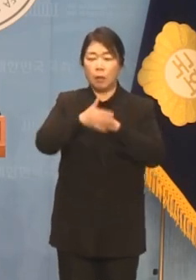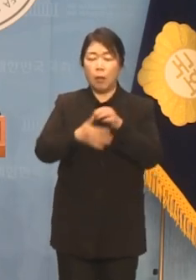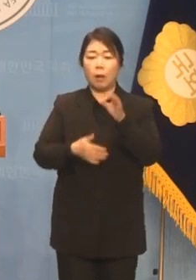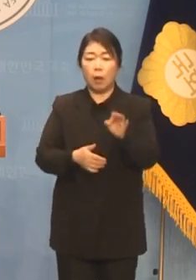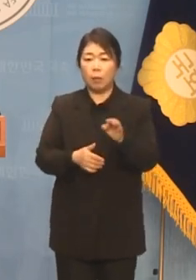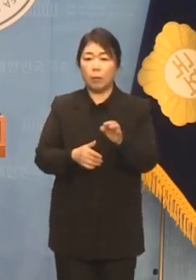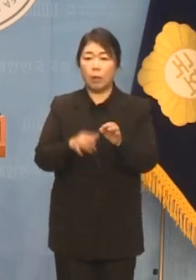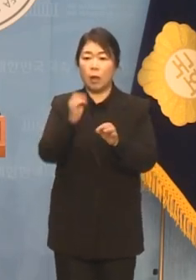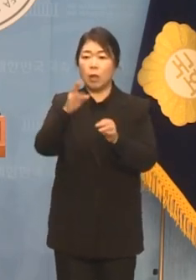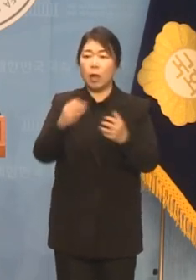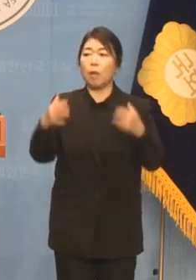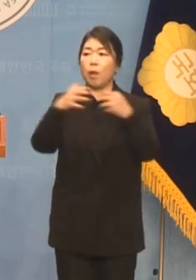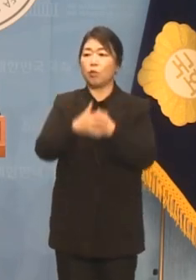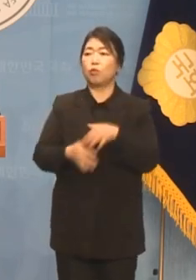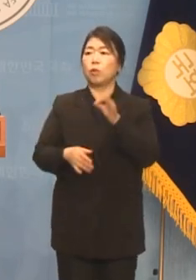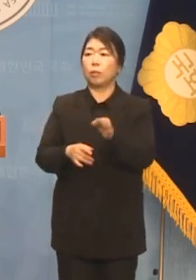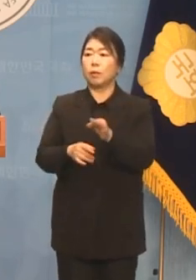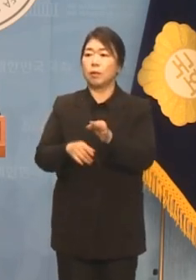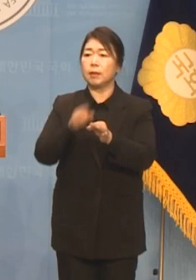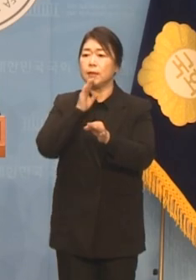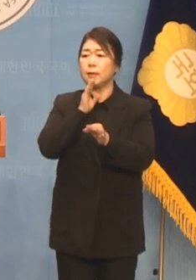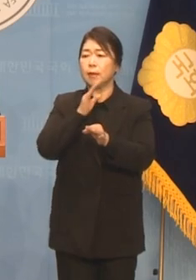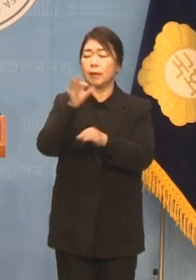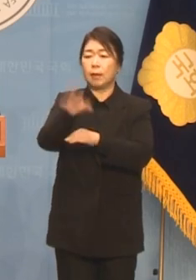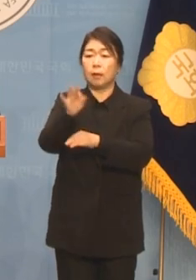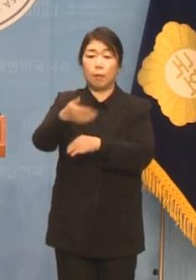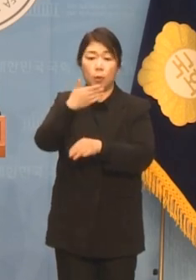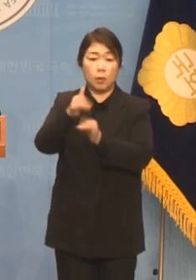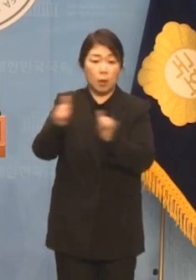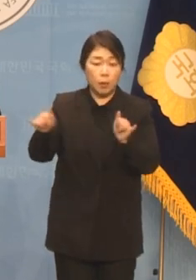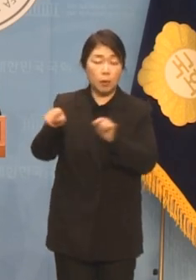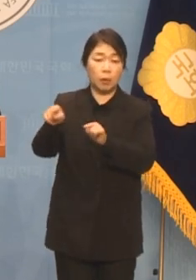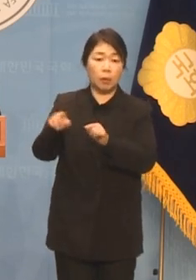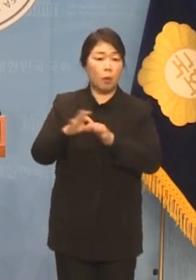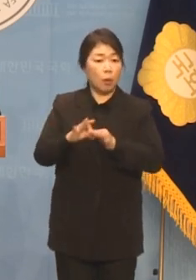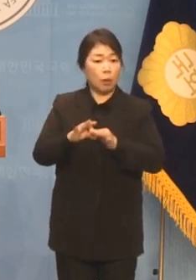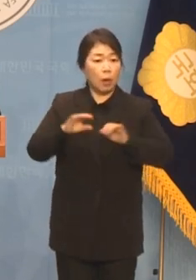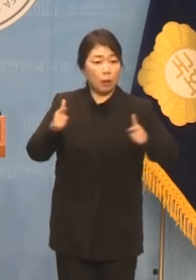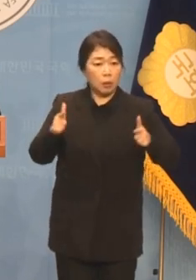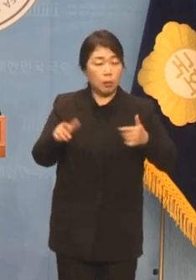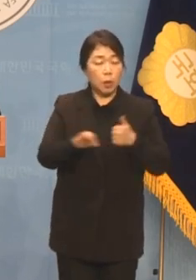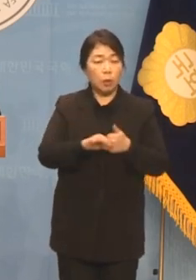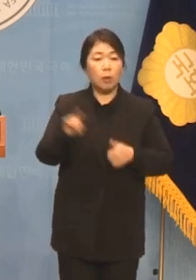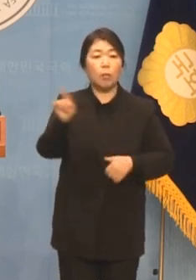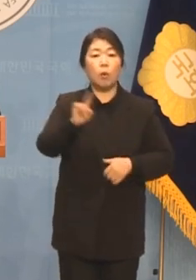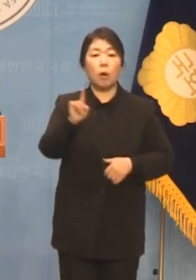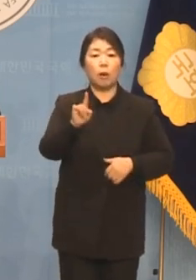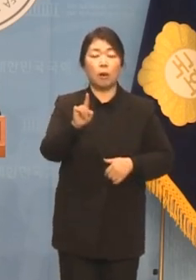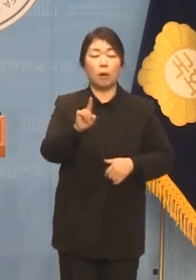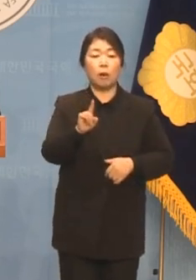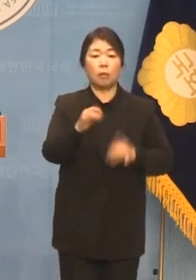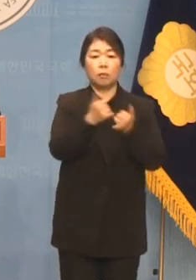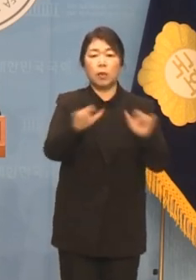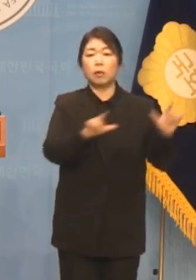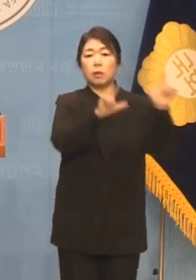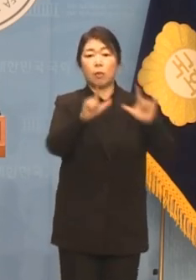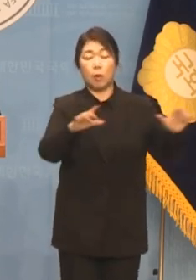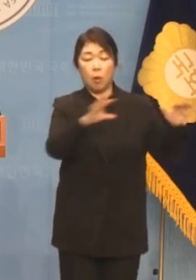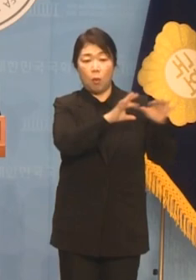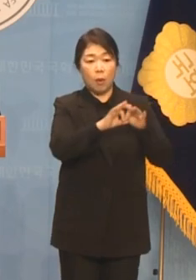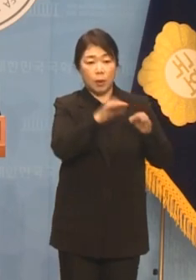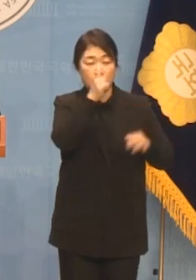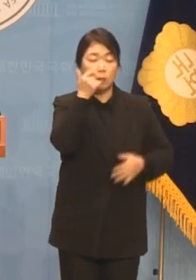등 기본 식자재가 민생과 직접 연관이 없다면 무엇이 민생과 연관성이